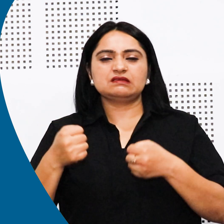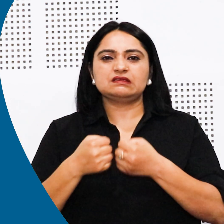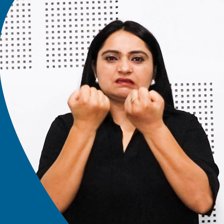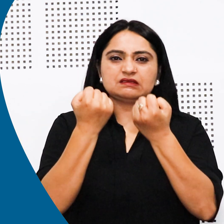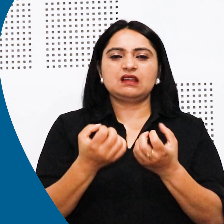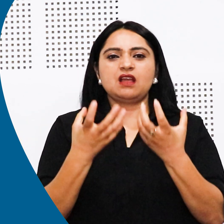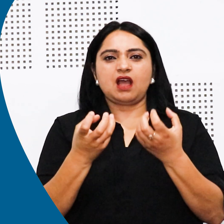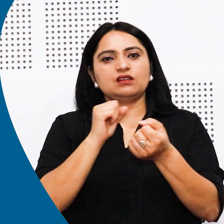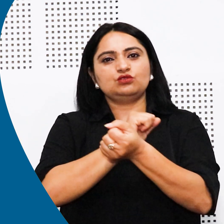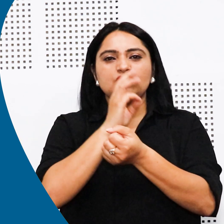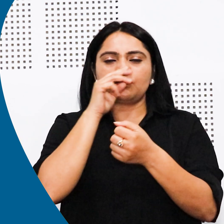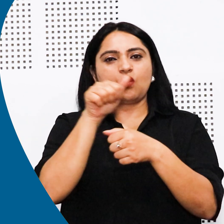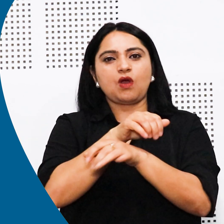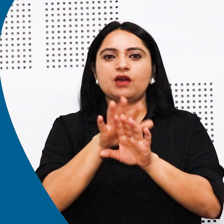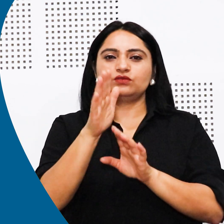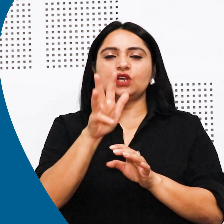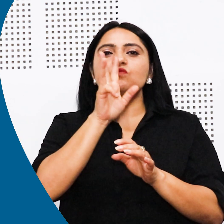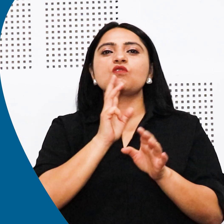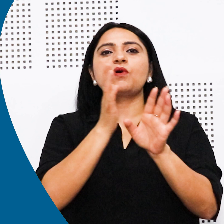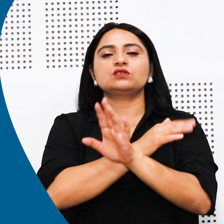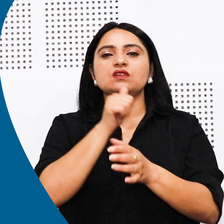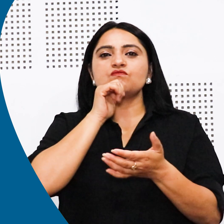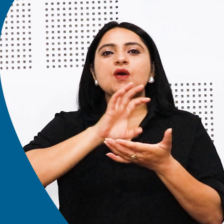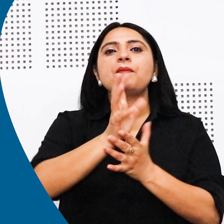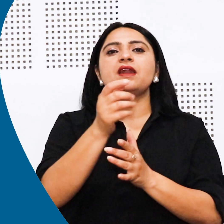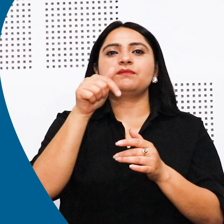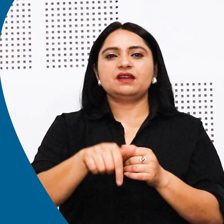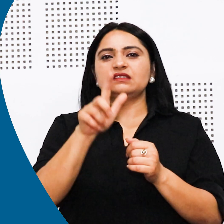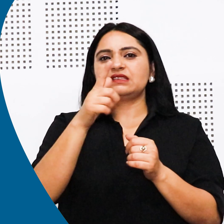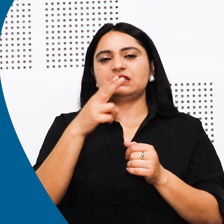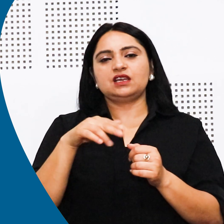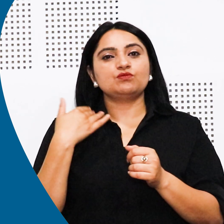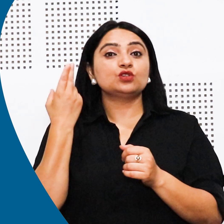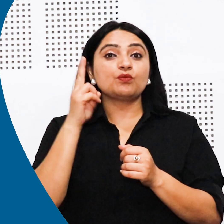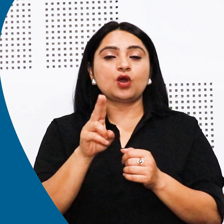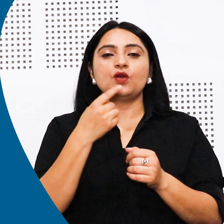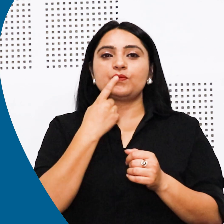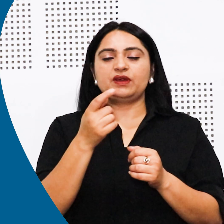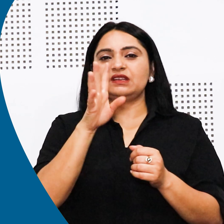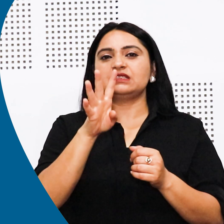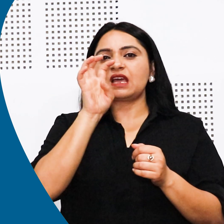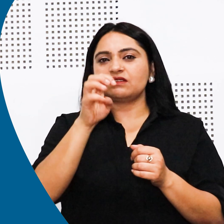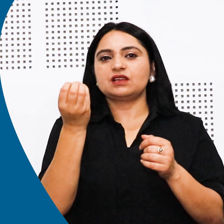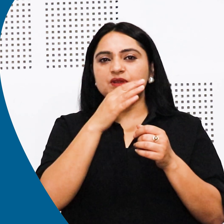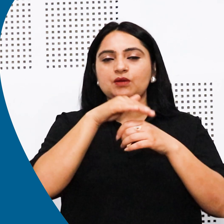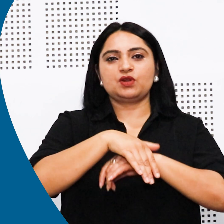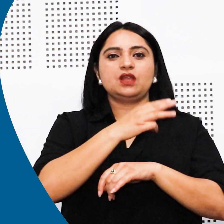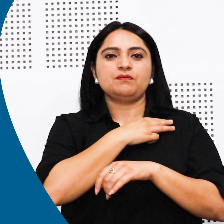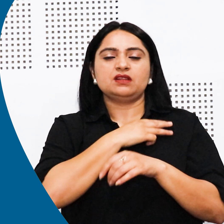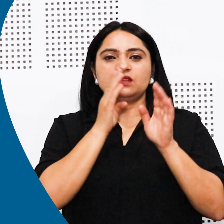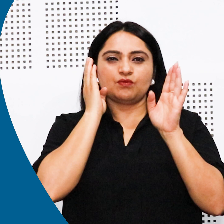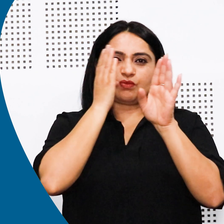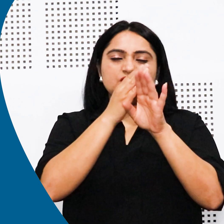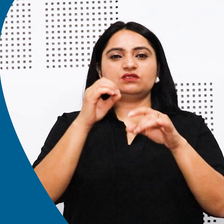विपदको जोखिममा उनीहरू छन्। 9 वर्ष अघिको बाढीमा यहाँ 7 जनाको मृत्यु भयो भने 4,000 भन्दा धेरै मानिस